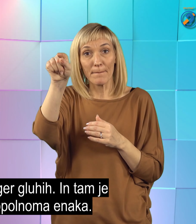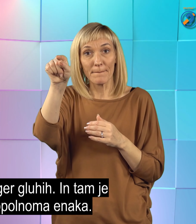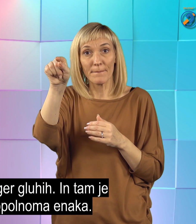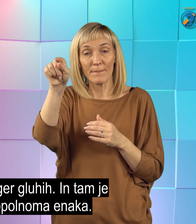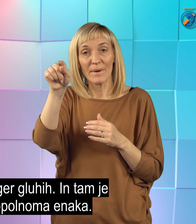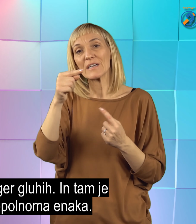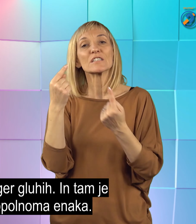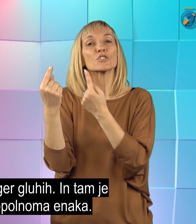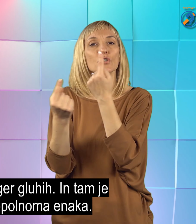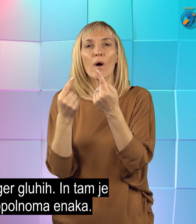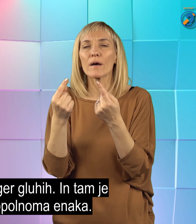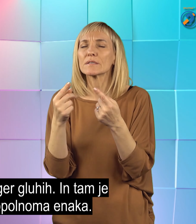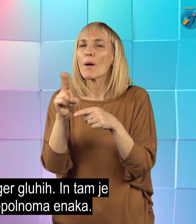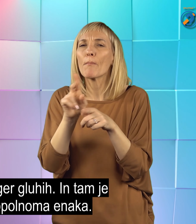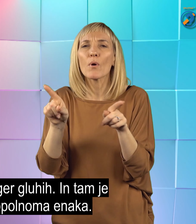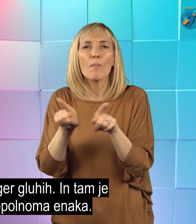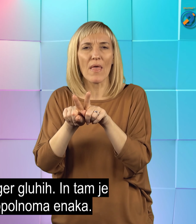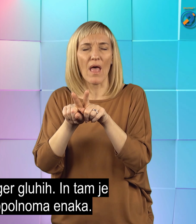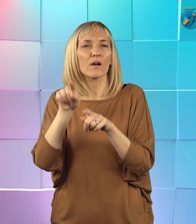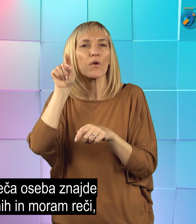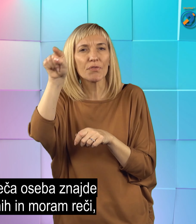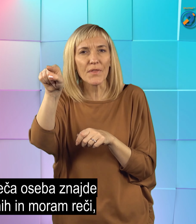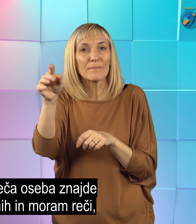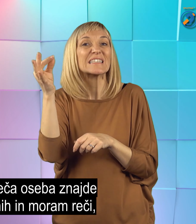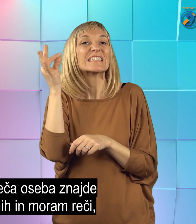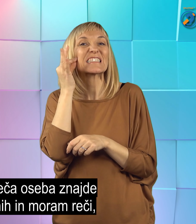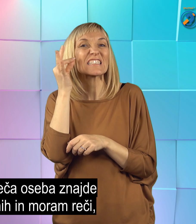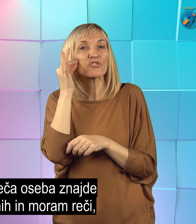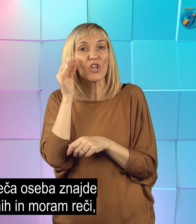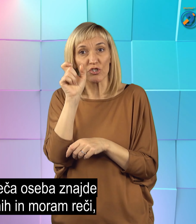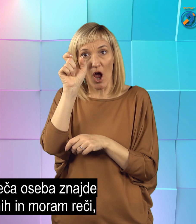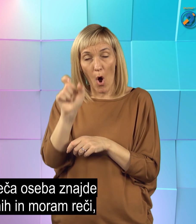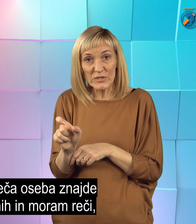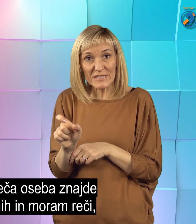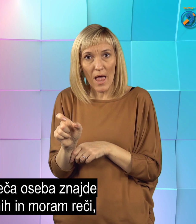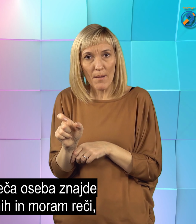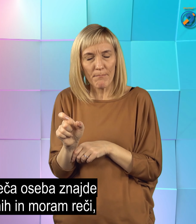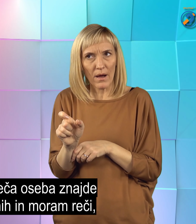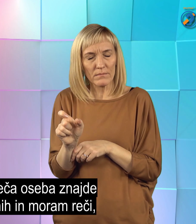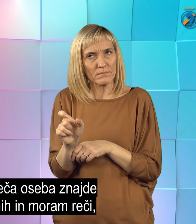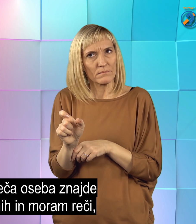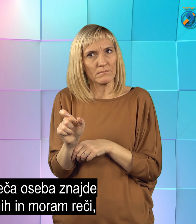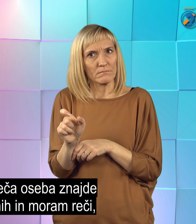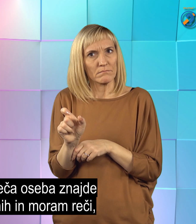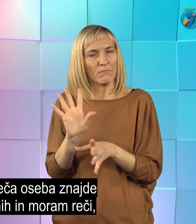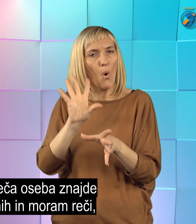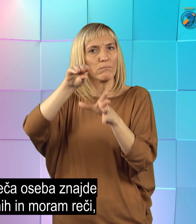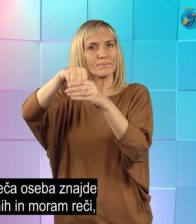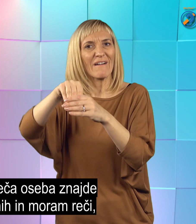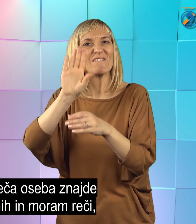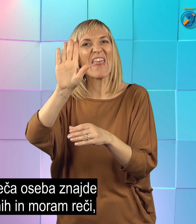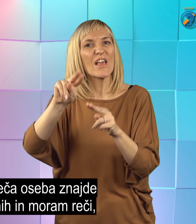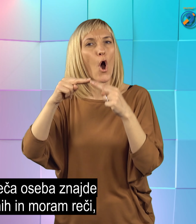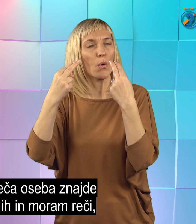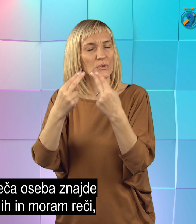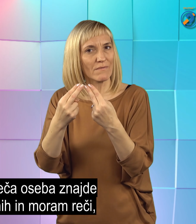pravzaprav situacija popolnoma enaka. Tam se slišeča oseba znajde v svetu gluhih in moram